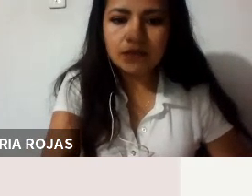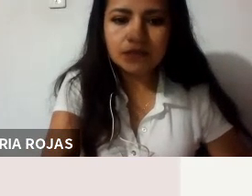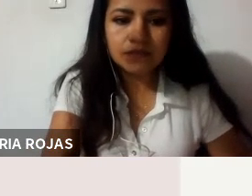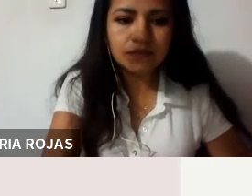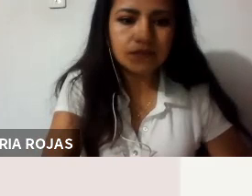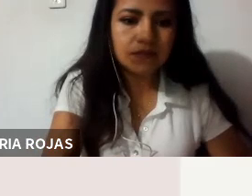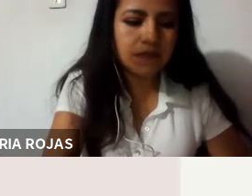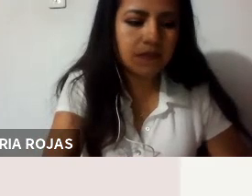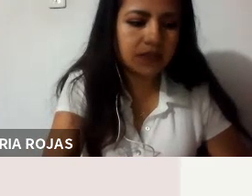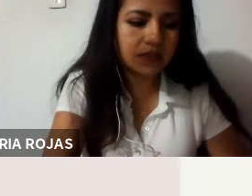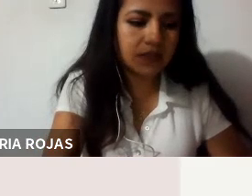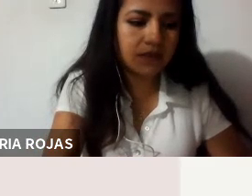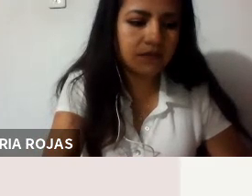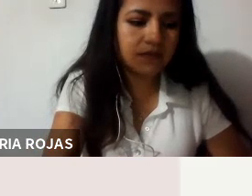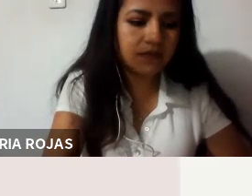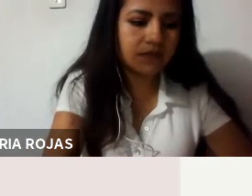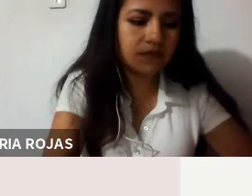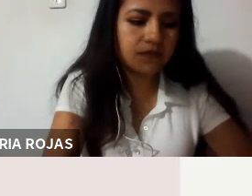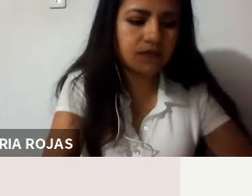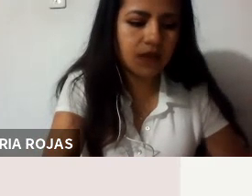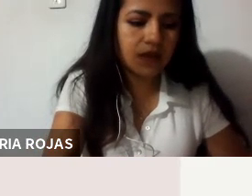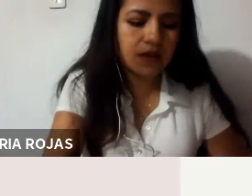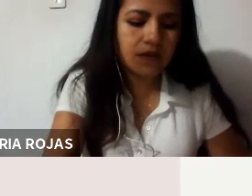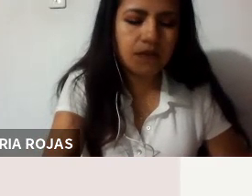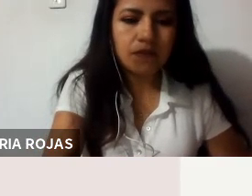Pastilla, pastilla,